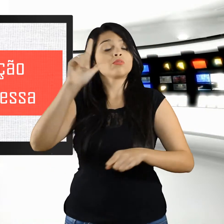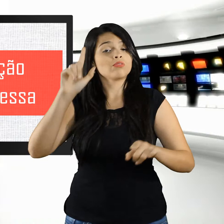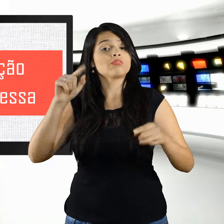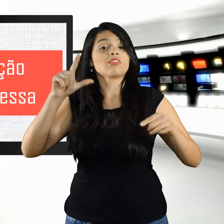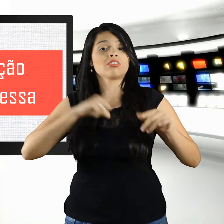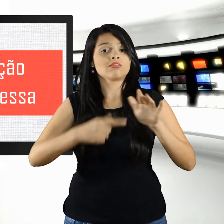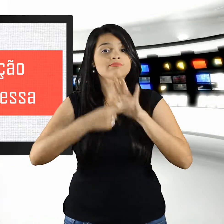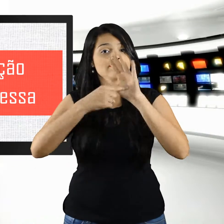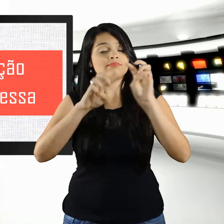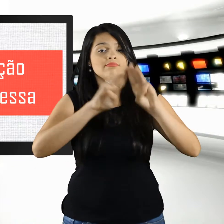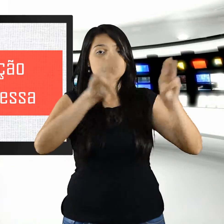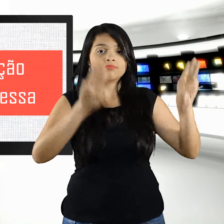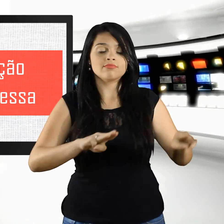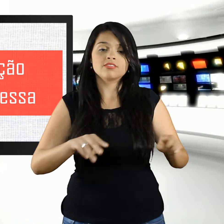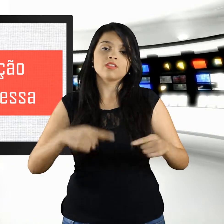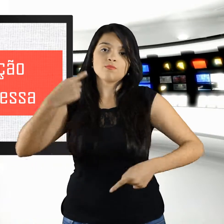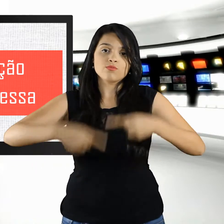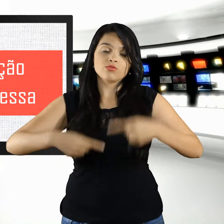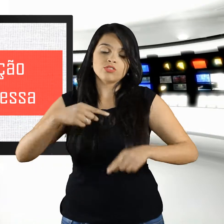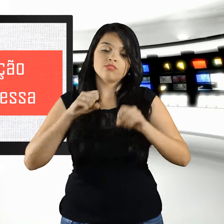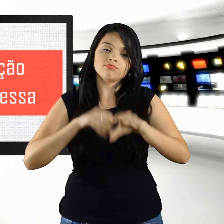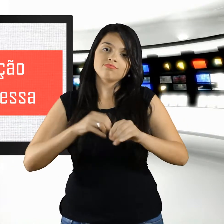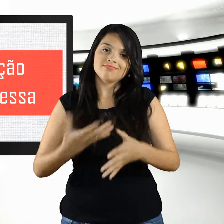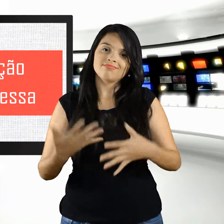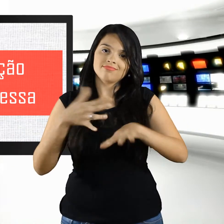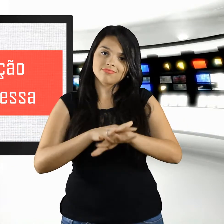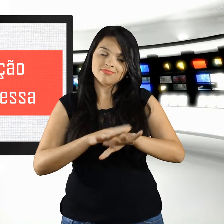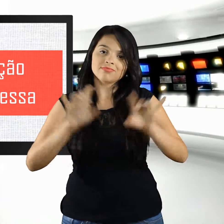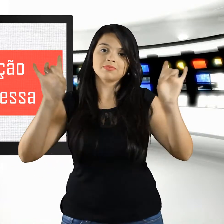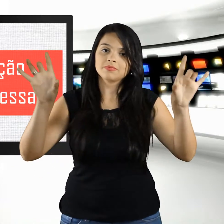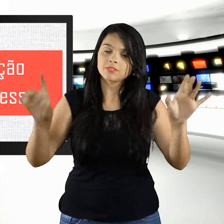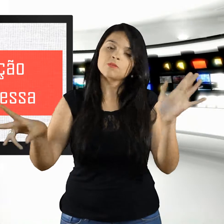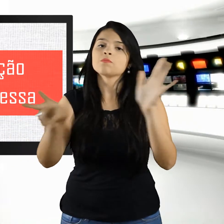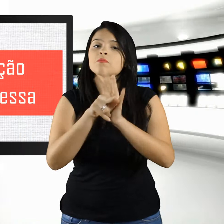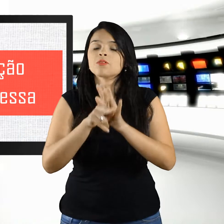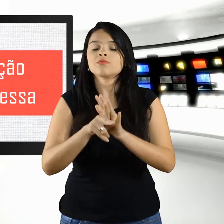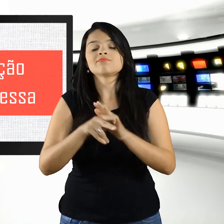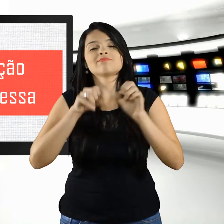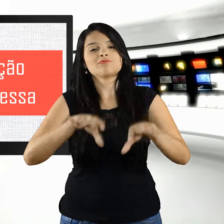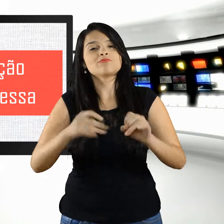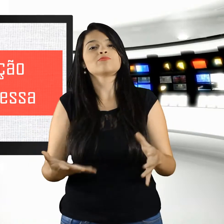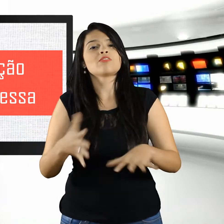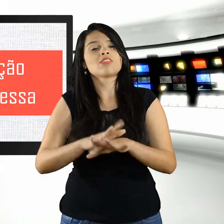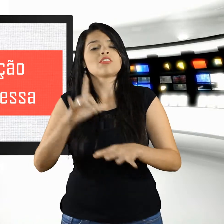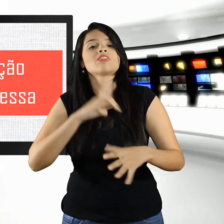MEC é que a Política Nacional de Educação Especial, na perspectiva da educação inclusiva, permitiu o acolhimento das pessoas